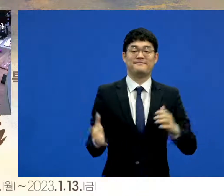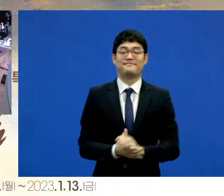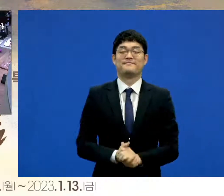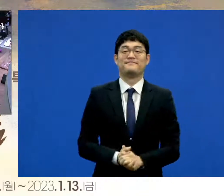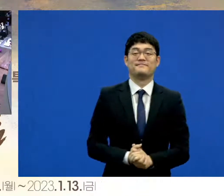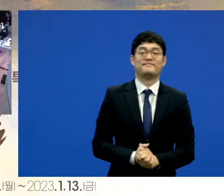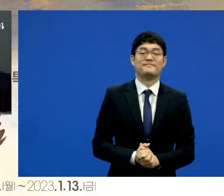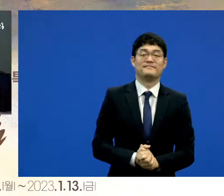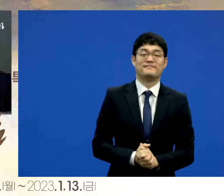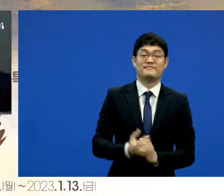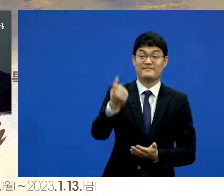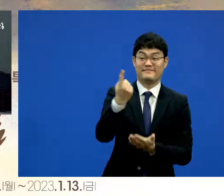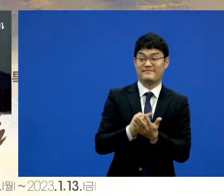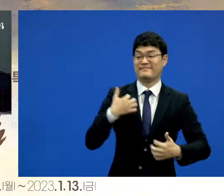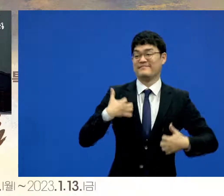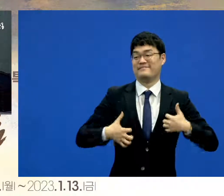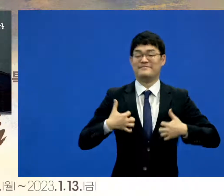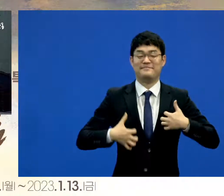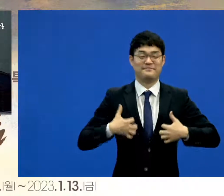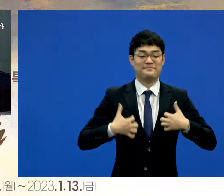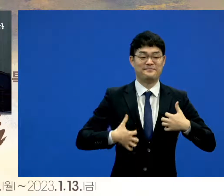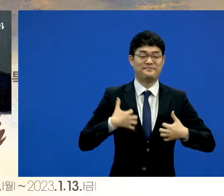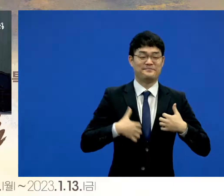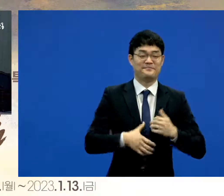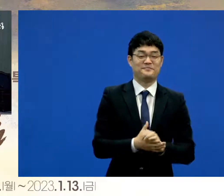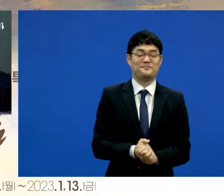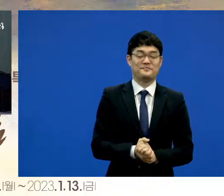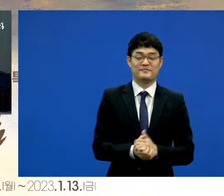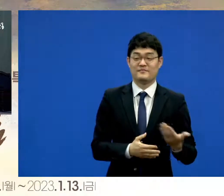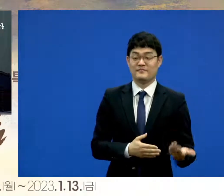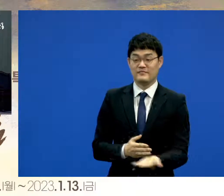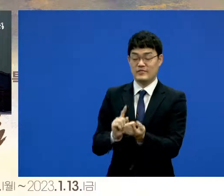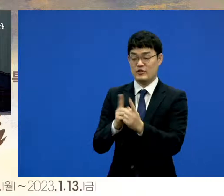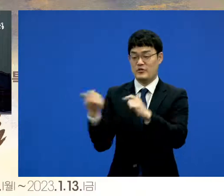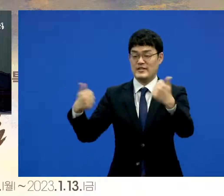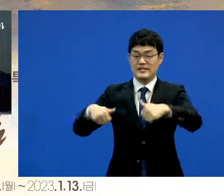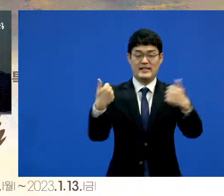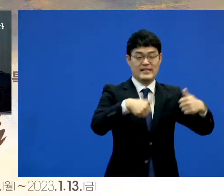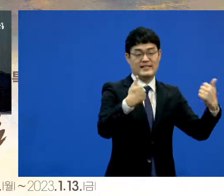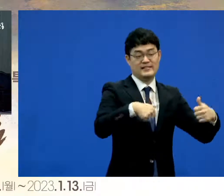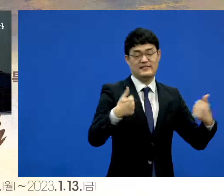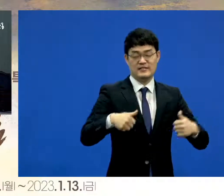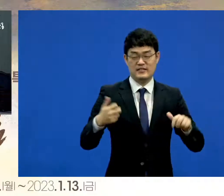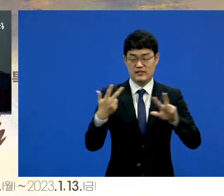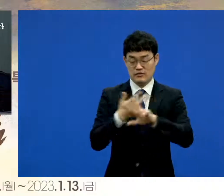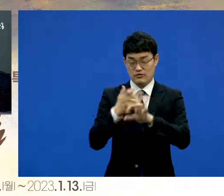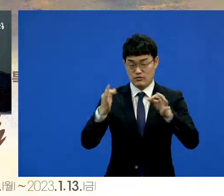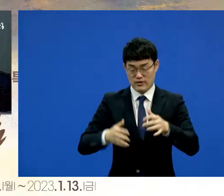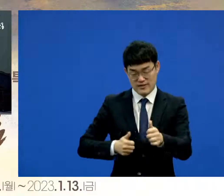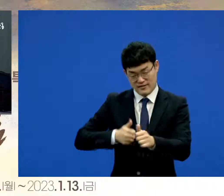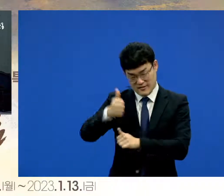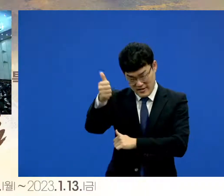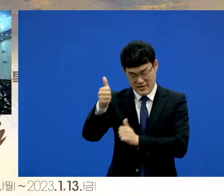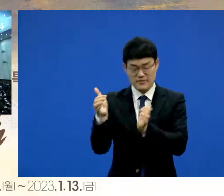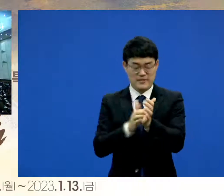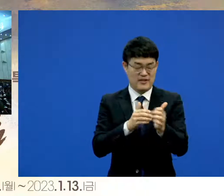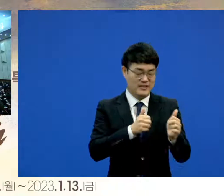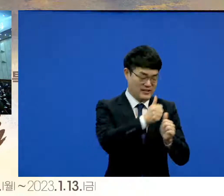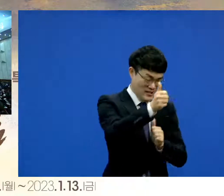너무 환영합니다. 자, 우리 앞뒤로 인사 나누겠습니다. 한 주간 승리하셨습니다.